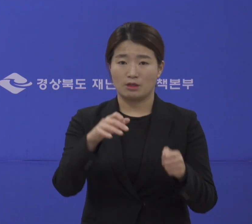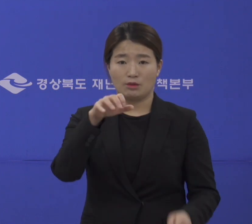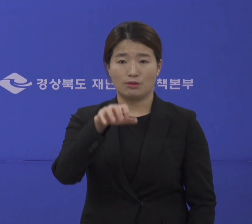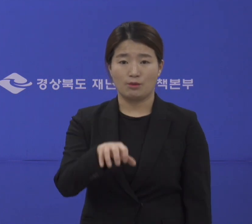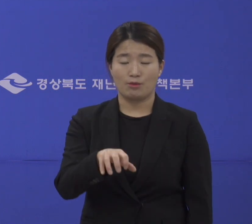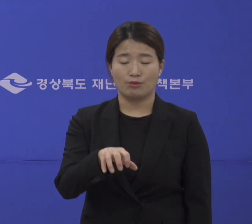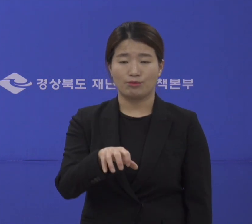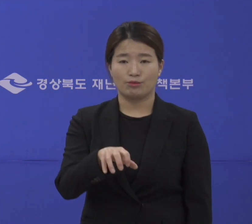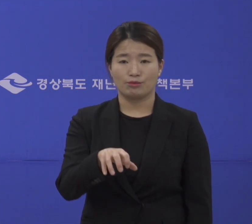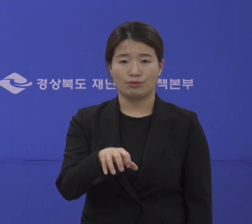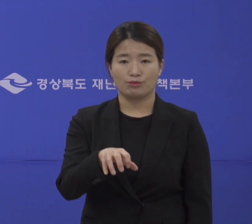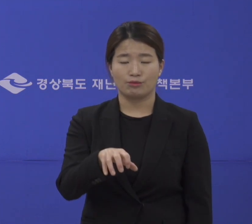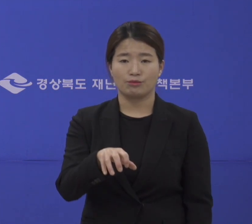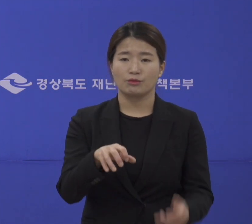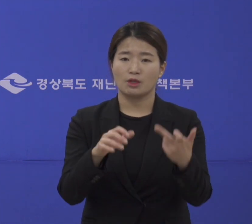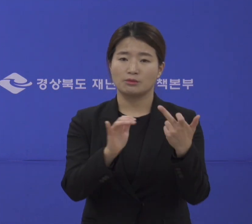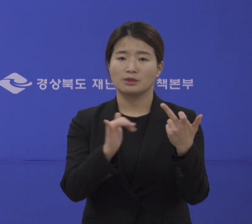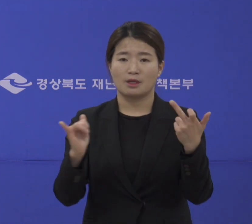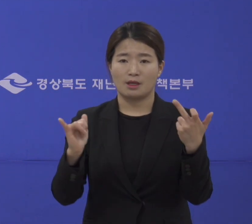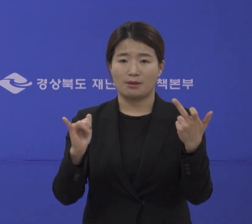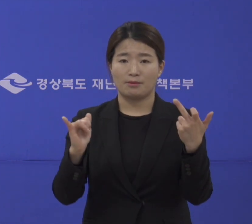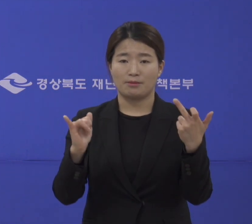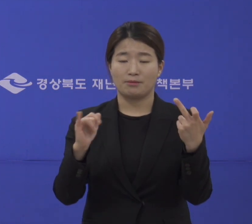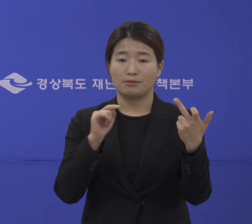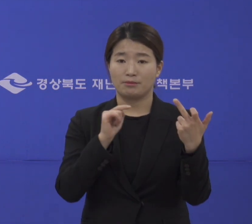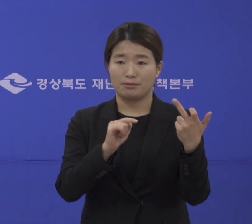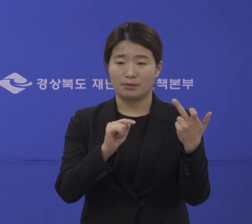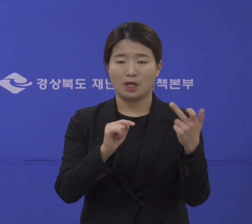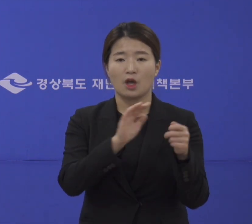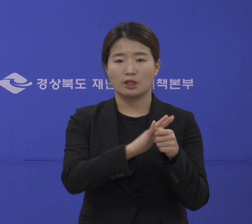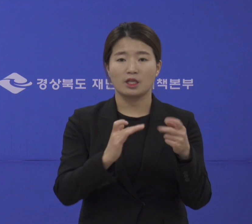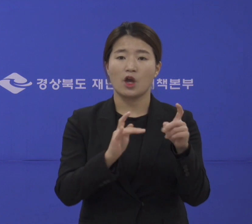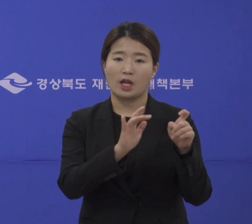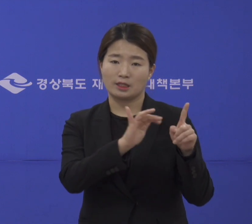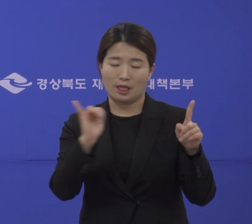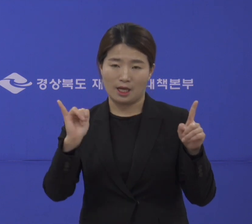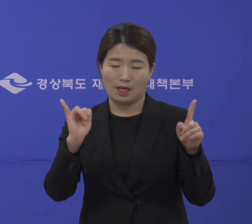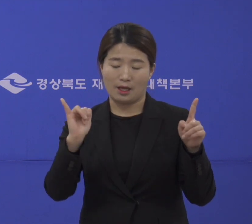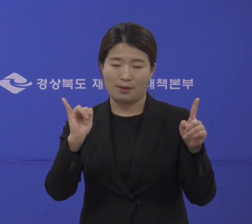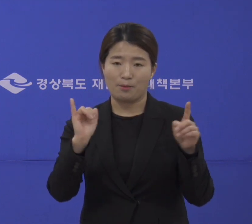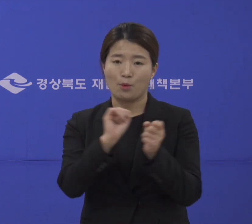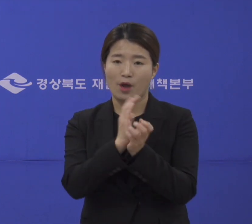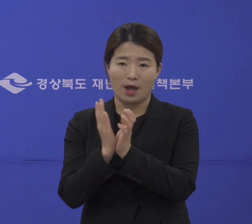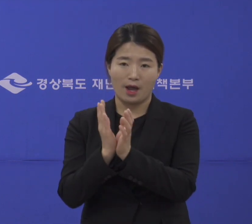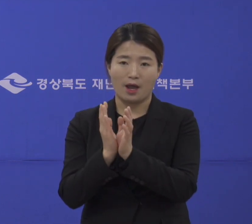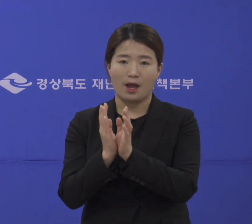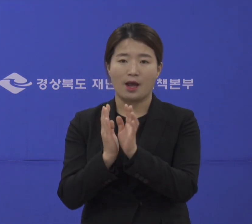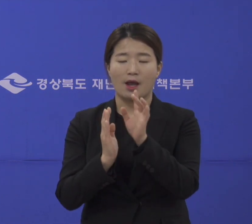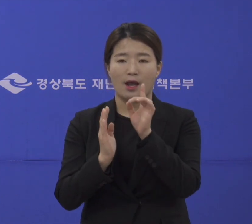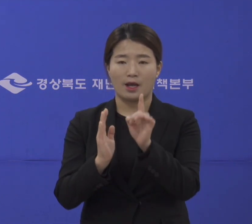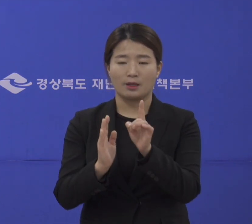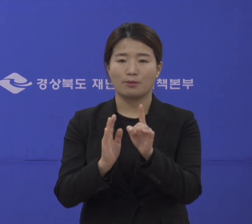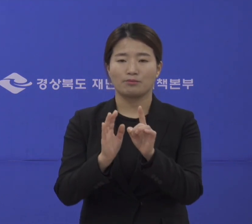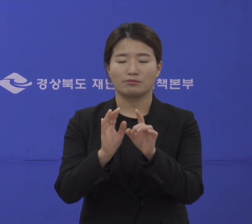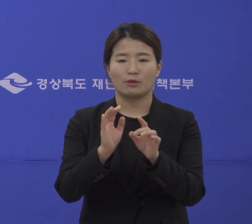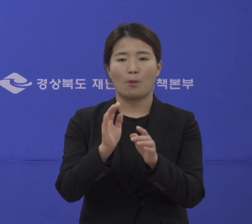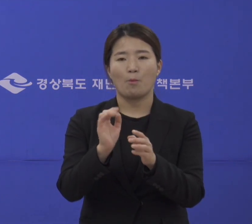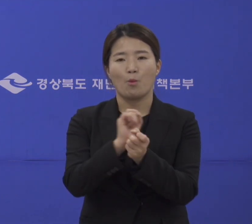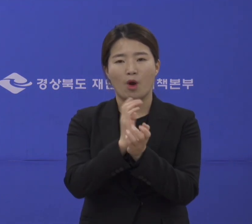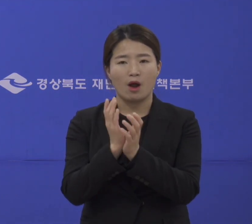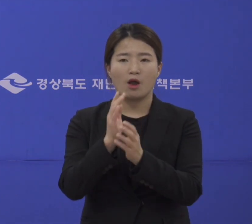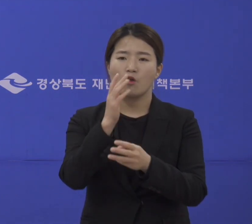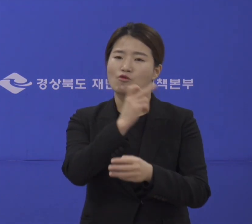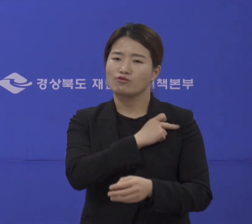경산에서 17명 기준을 할때 경산에 11명, 봉화에 2명, 청도, 구미, 안동, 영주에서 각각